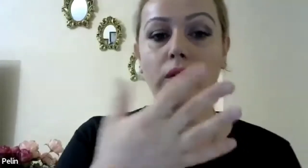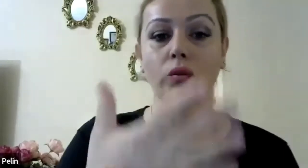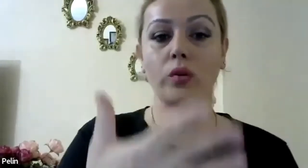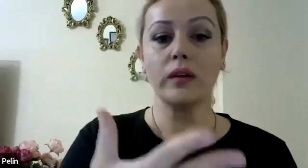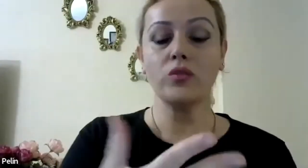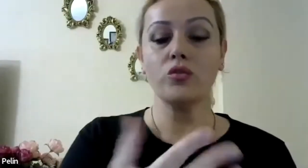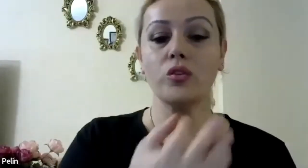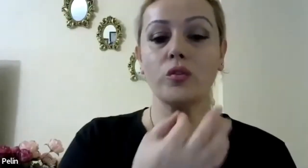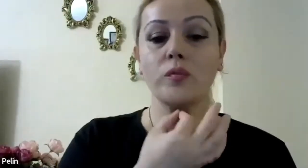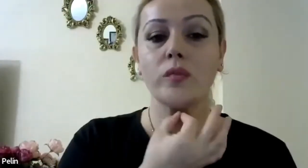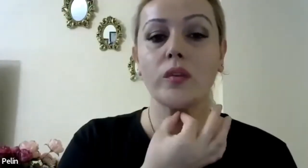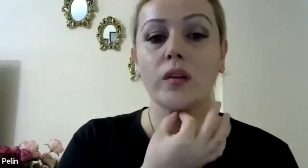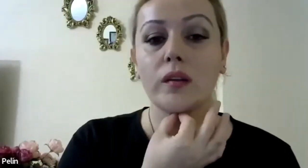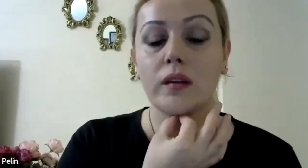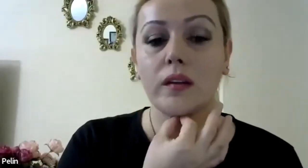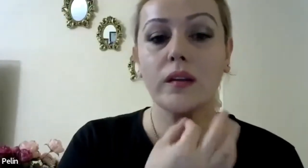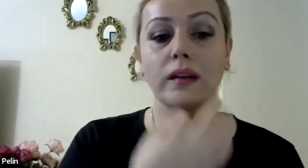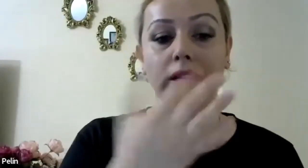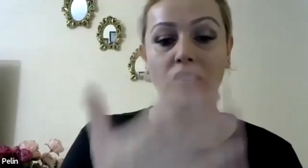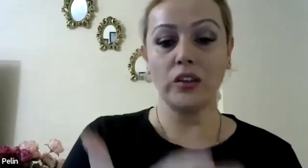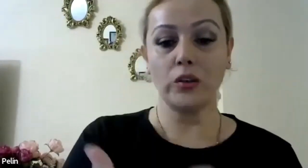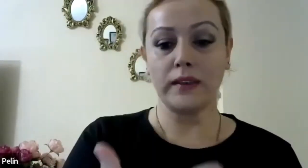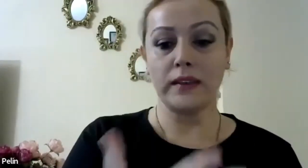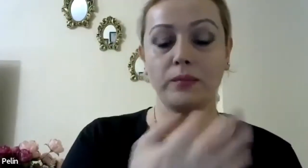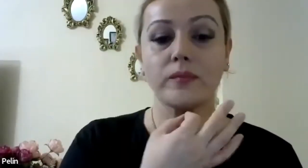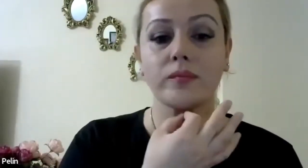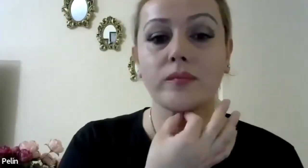doğru açıyorum. Teşekkür ederim.